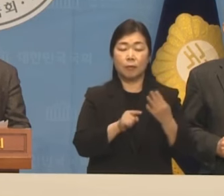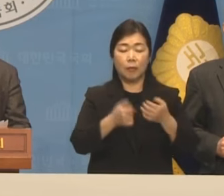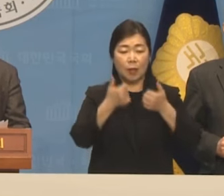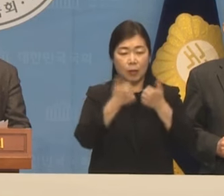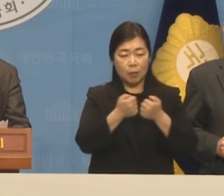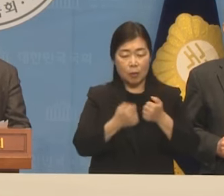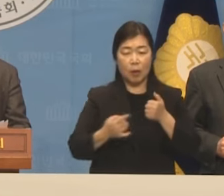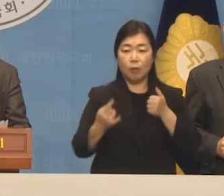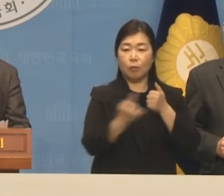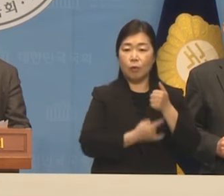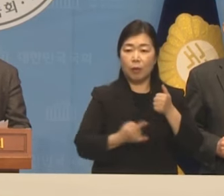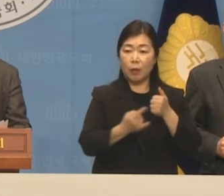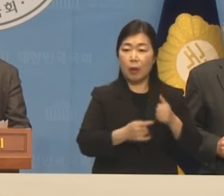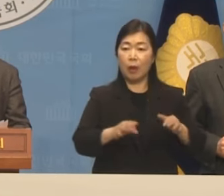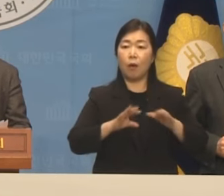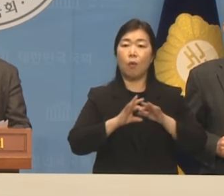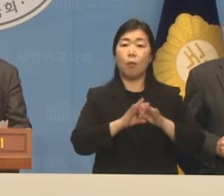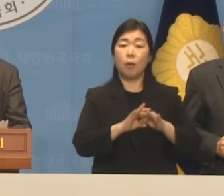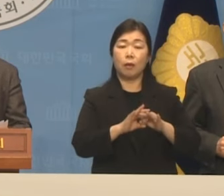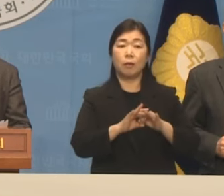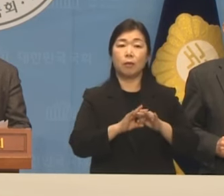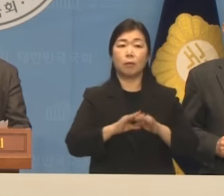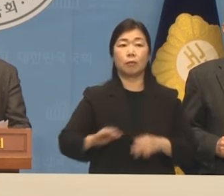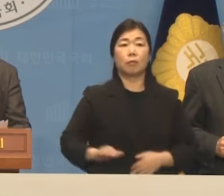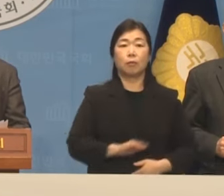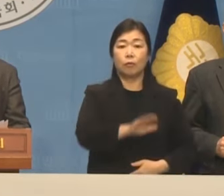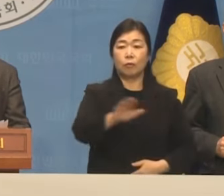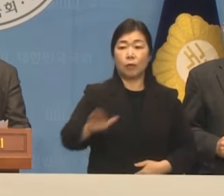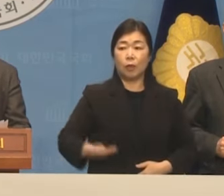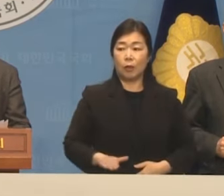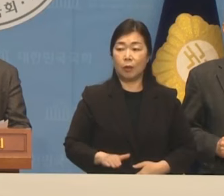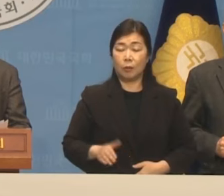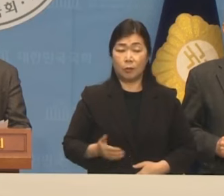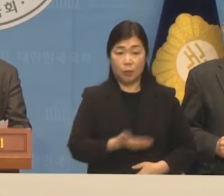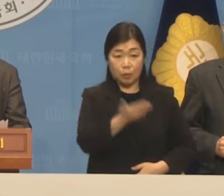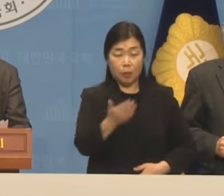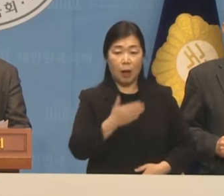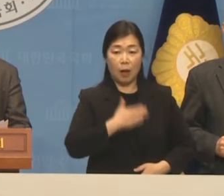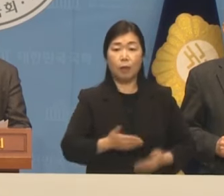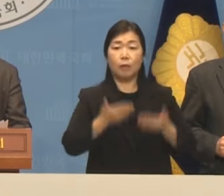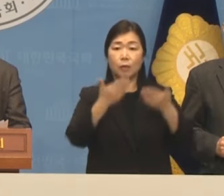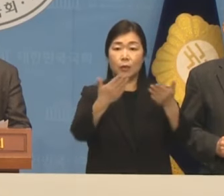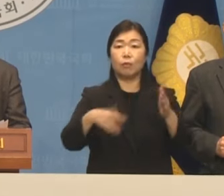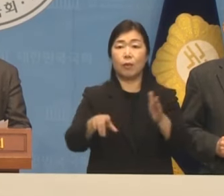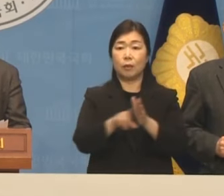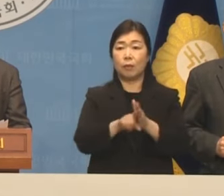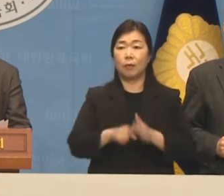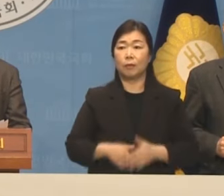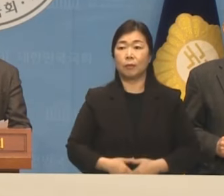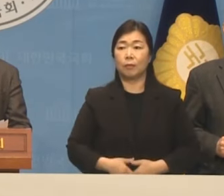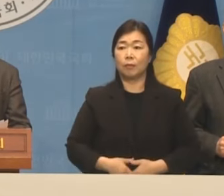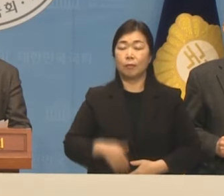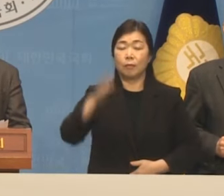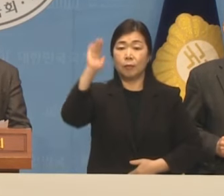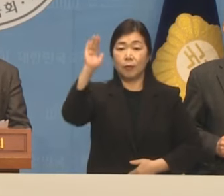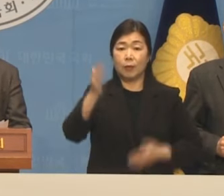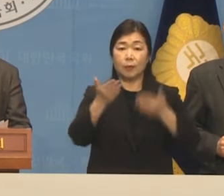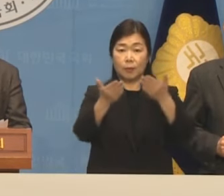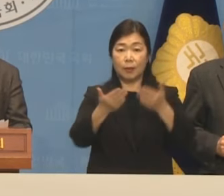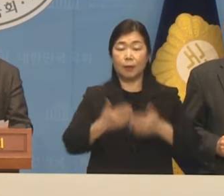심사위원회 관련해서 저희들이 국민들께 알려드리려고 이 기자회견 하게 된